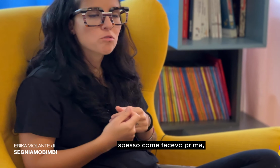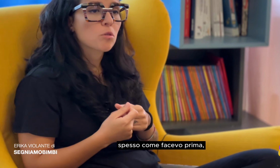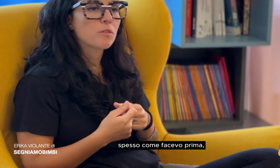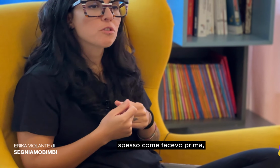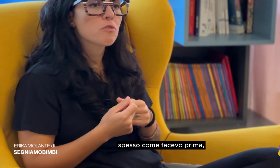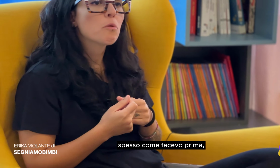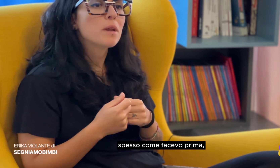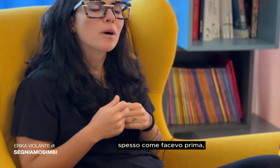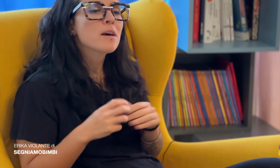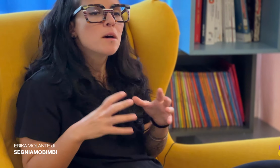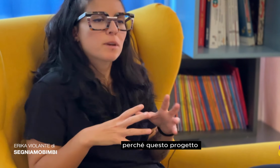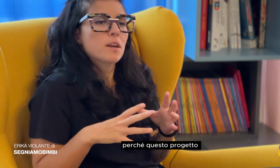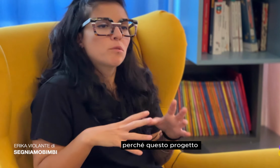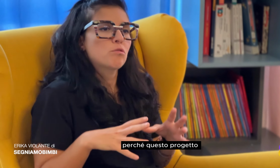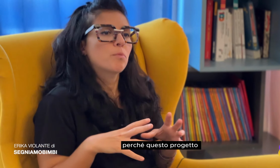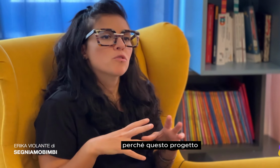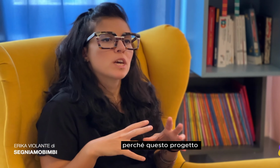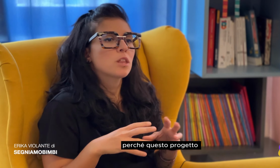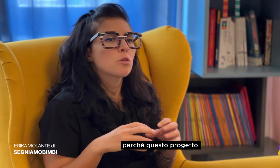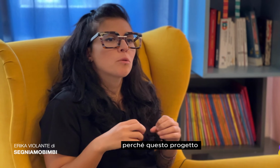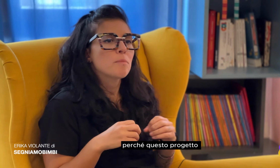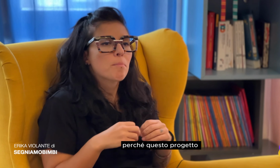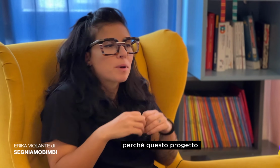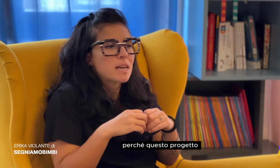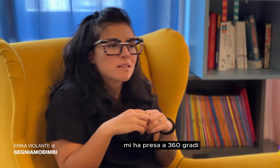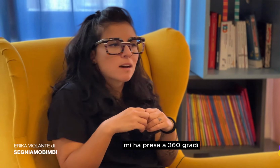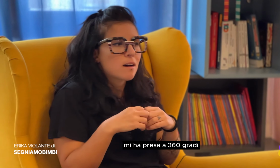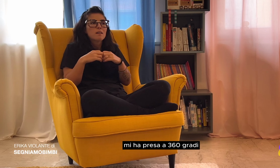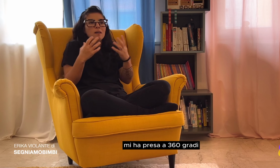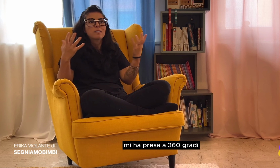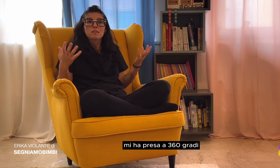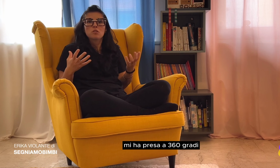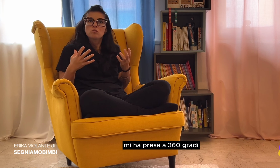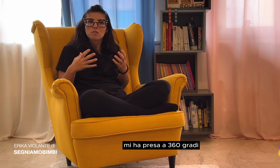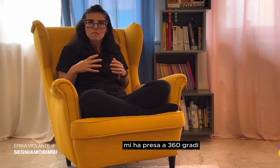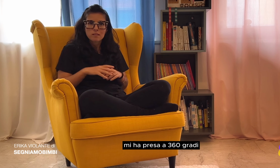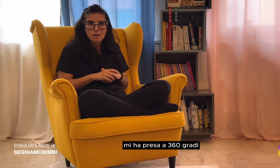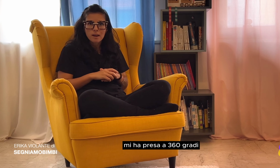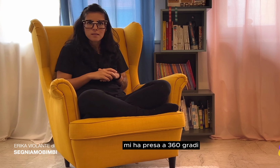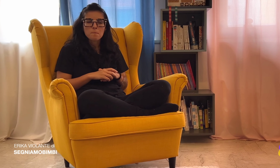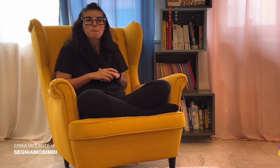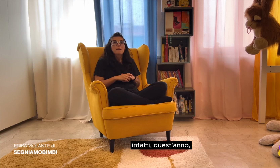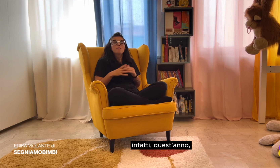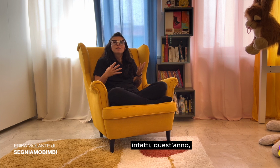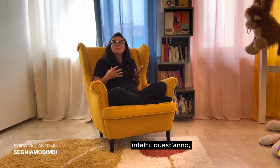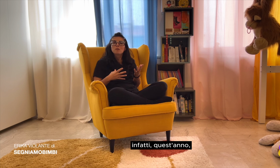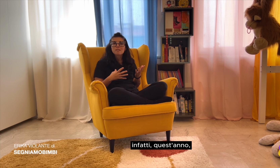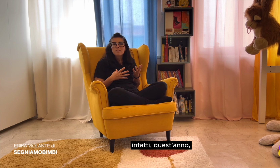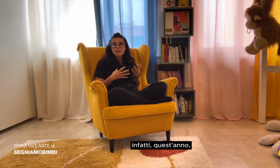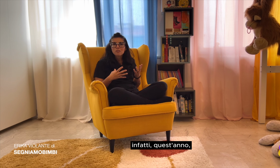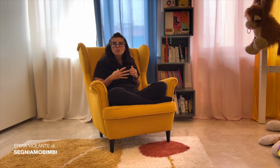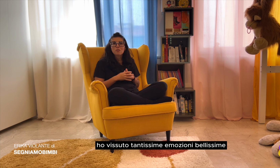come facevo prima, perché questo progetto mi ha presa a 360 gradi. Infatti quest'anno ho